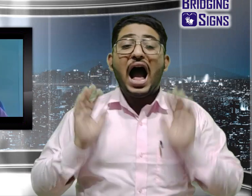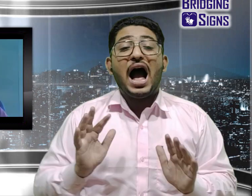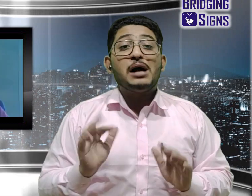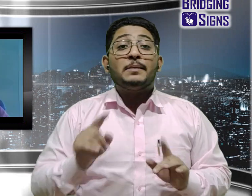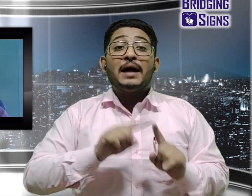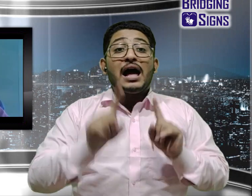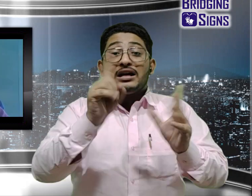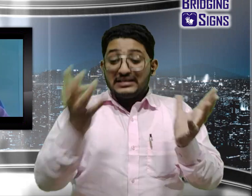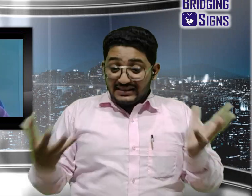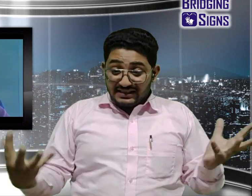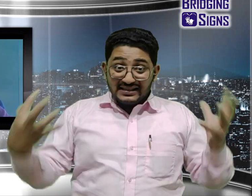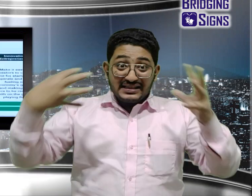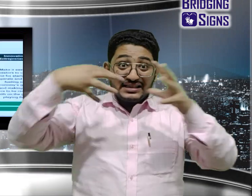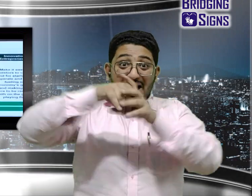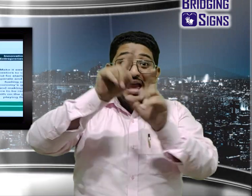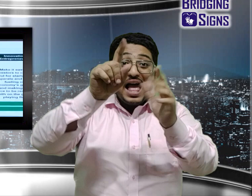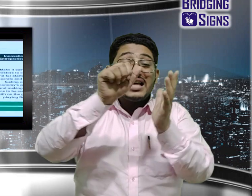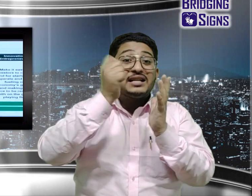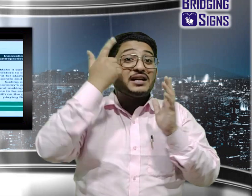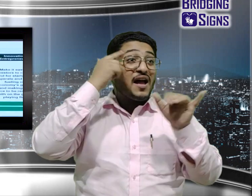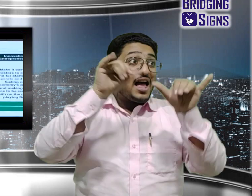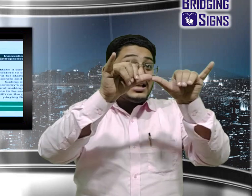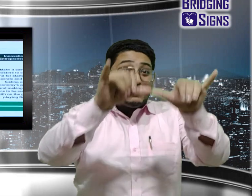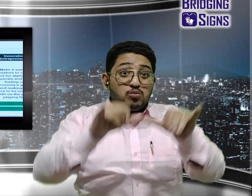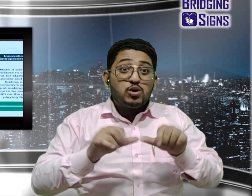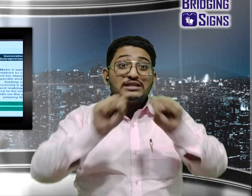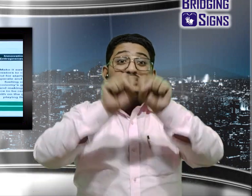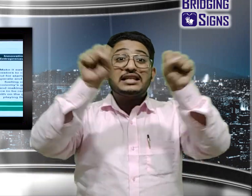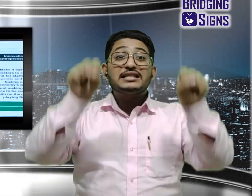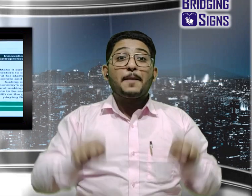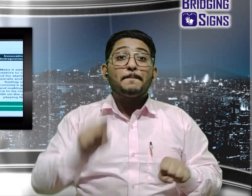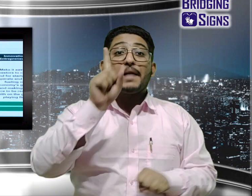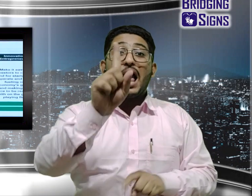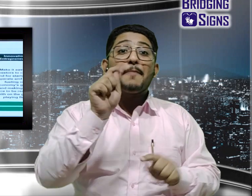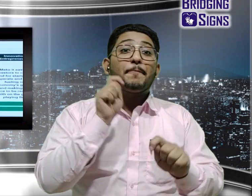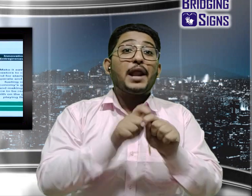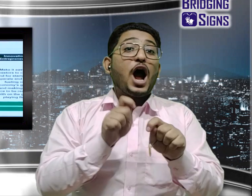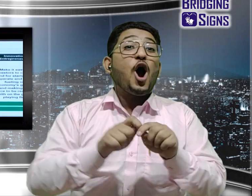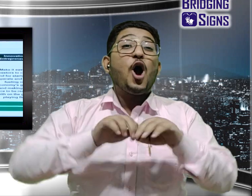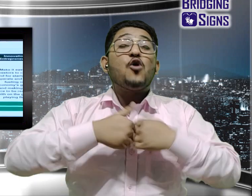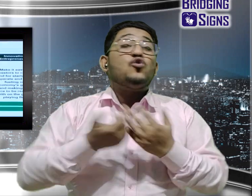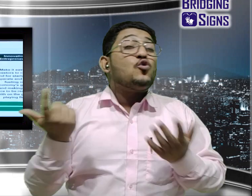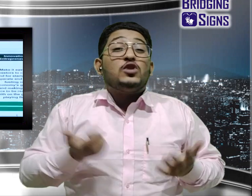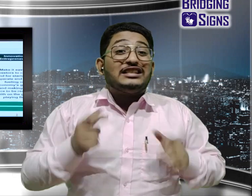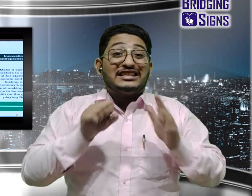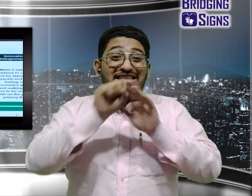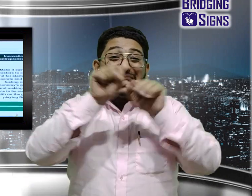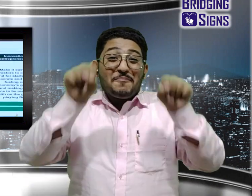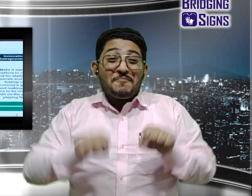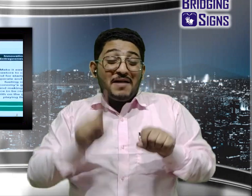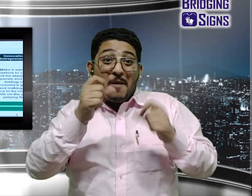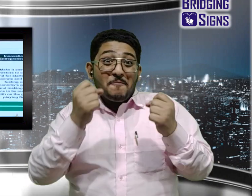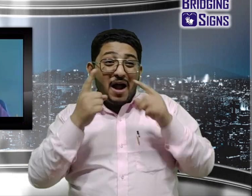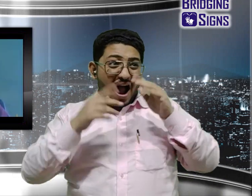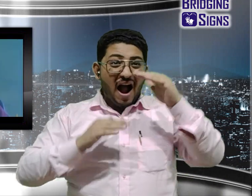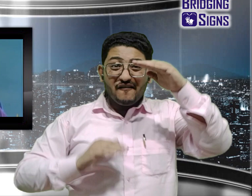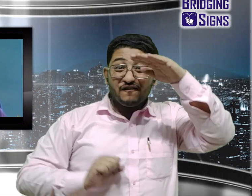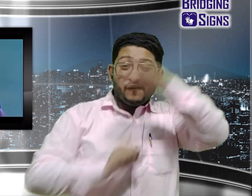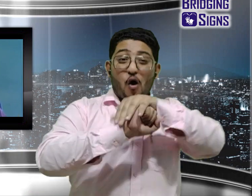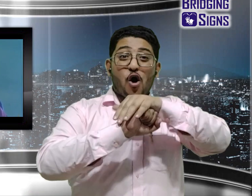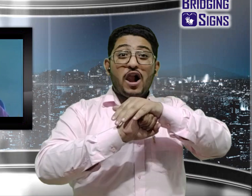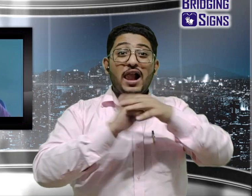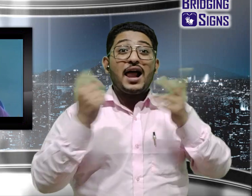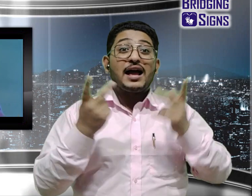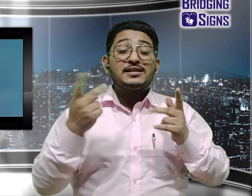एक सेंट्रलाइज्ड मैंडेट और सेंट्रलाइज्ड सेटअप के साथ जो एट द हाईएस्ट लेवल एम्पावर्ड है, हमने